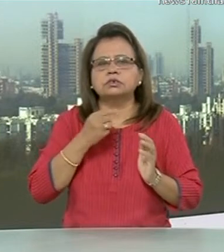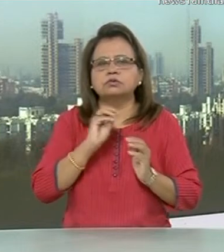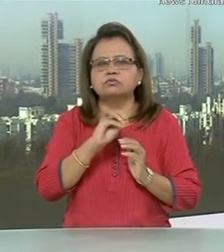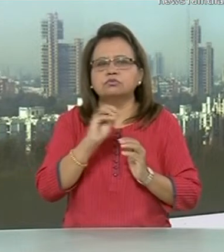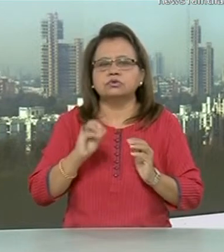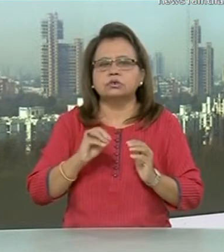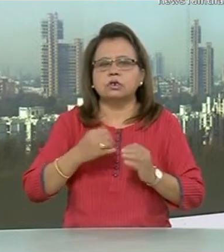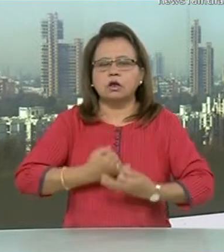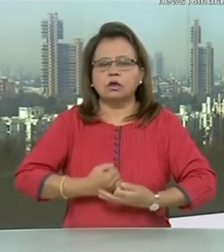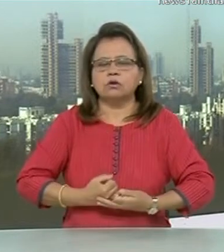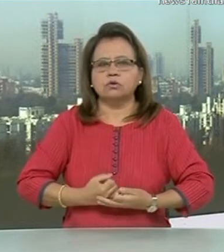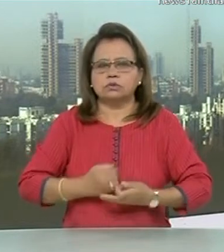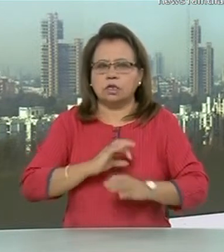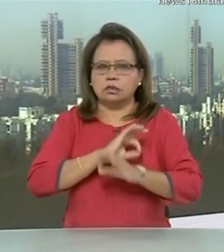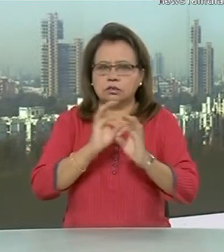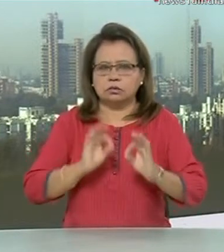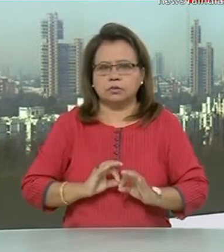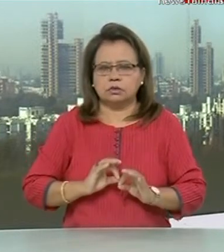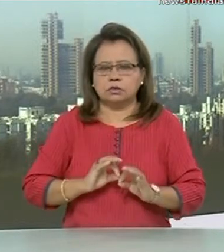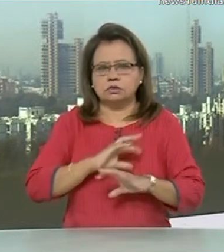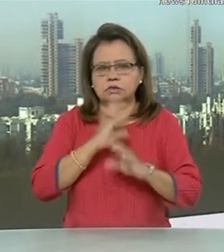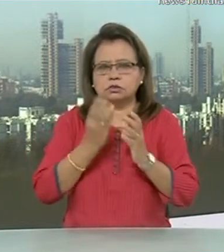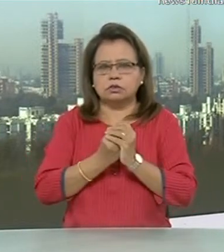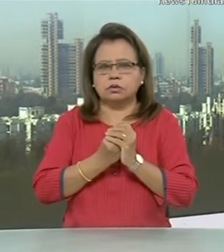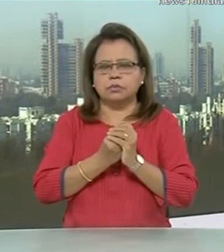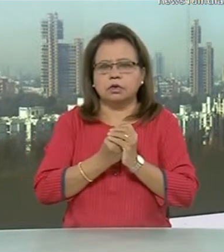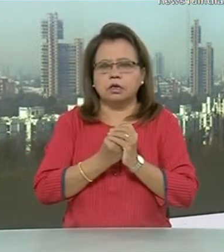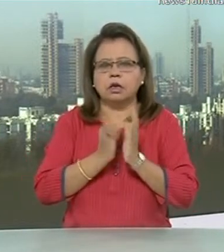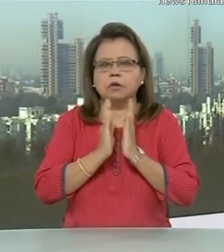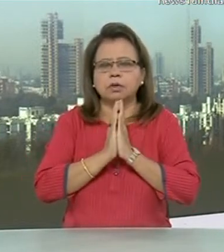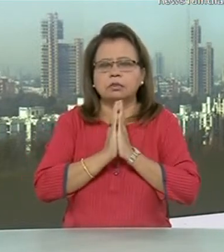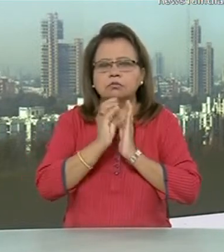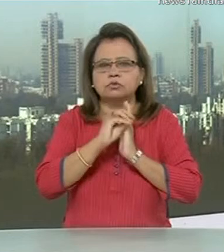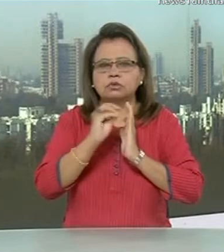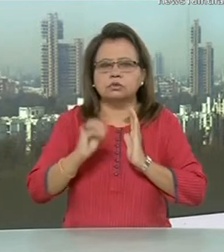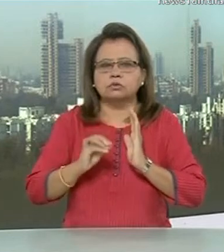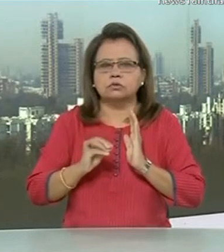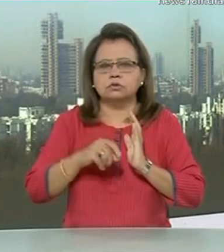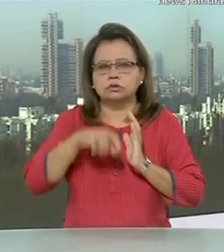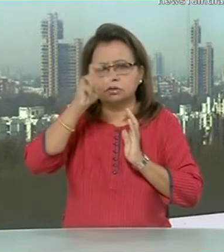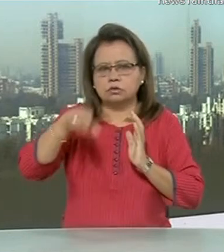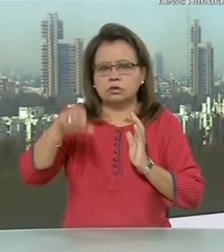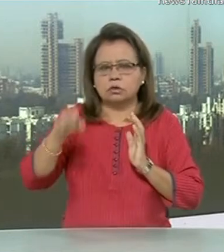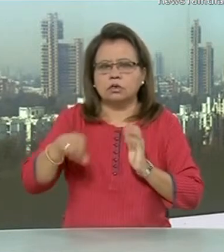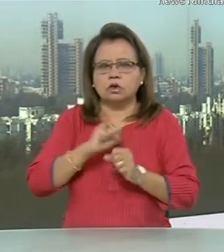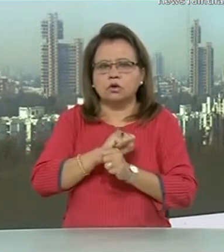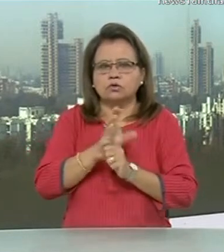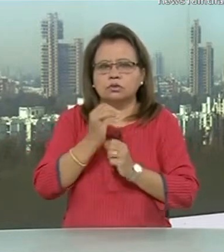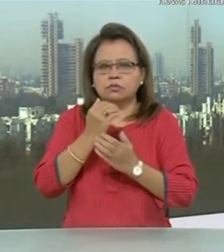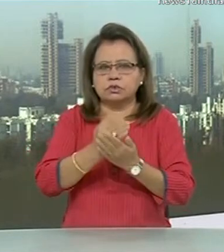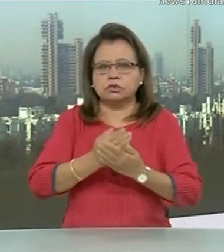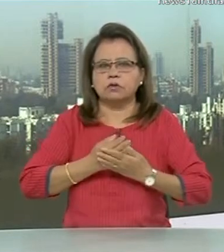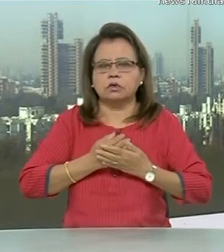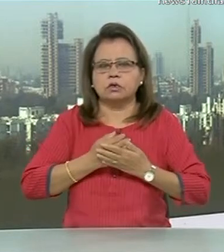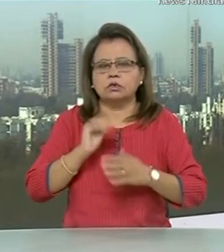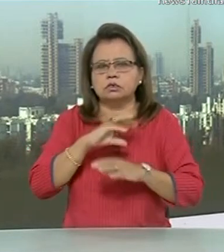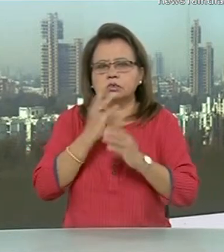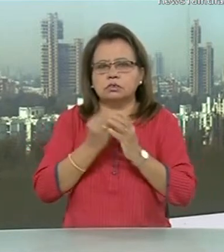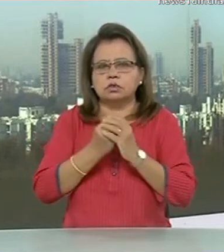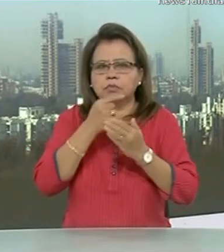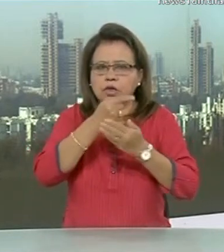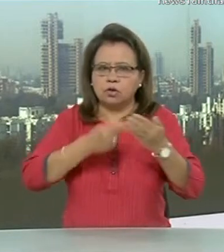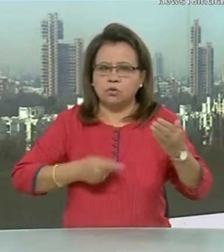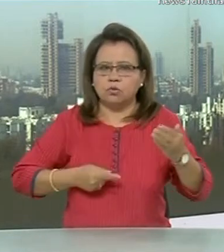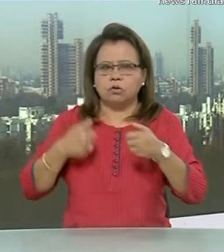पधारें सभी मंदिर में पूजा-अर्चना के दौरान श्रद्धालु पुण्य से बचाव के लिए सभी नियमों